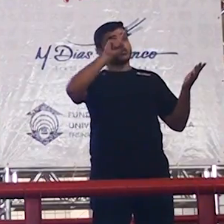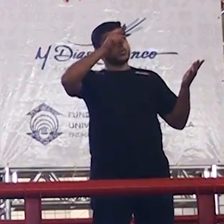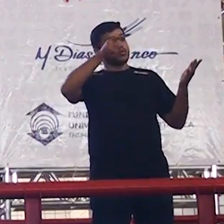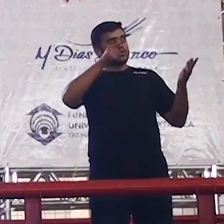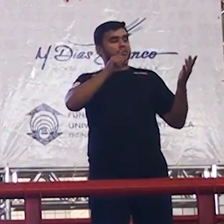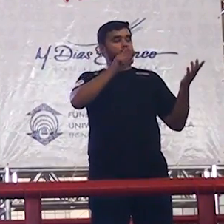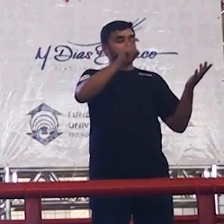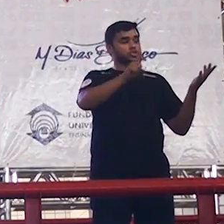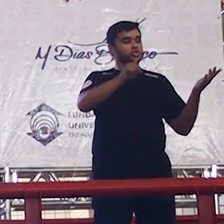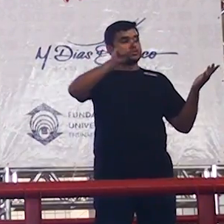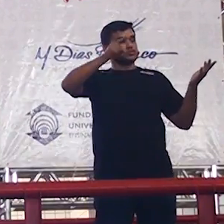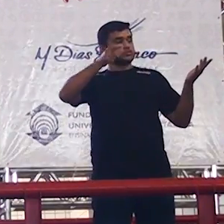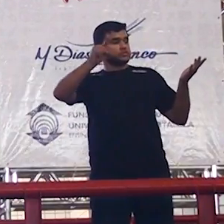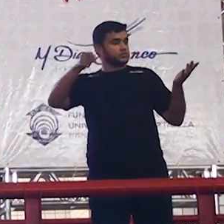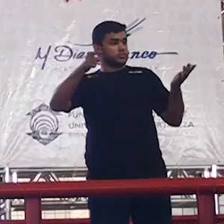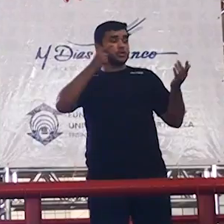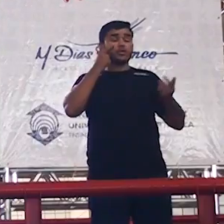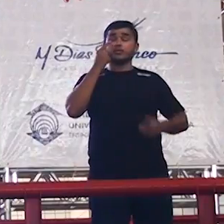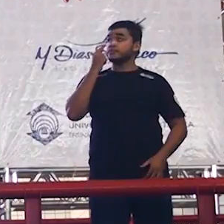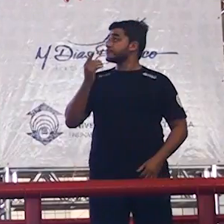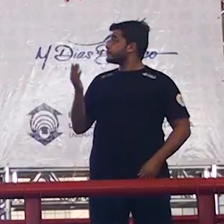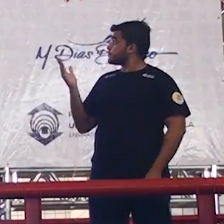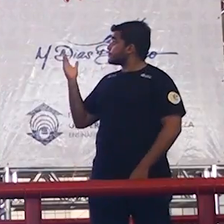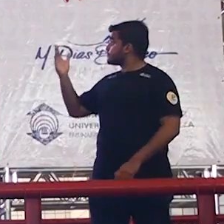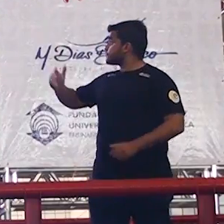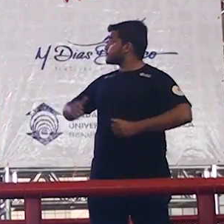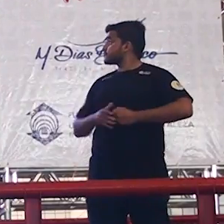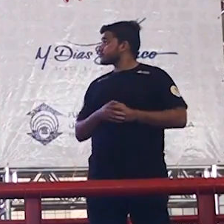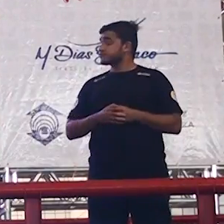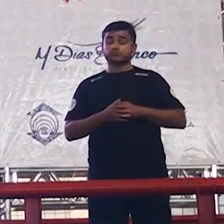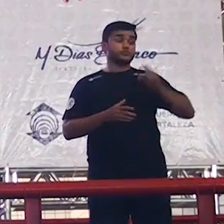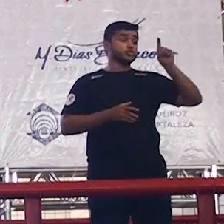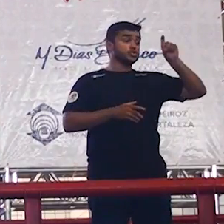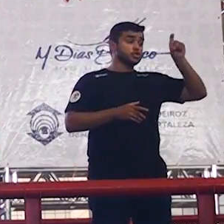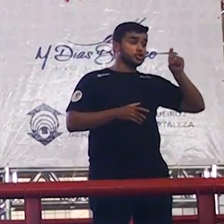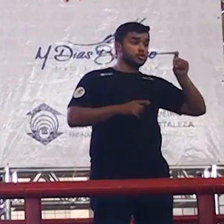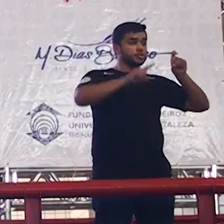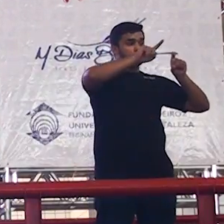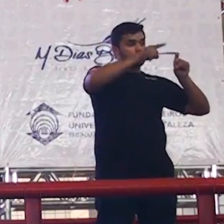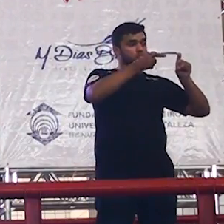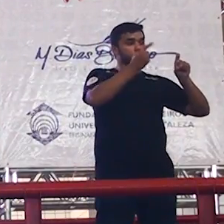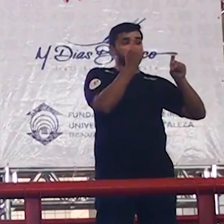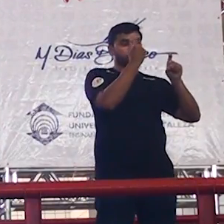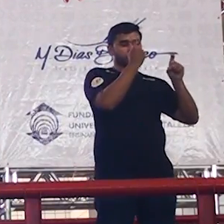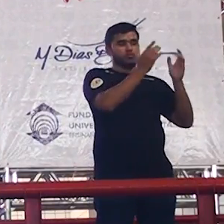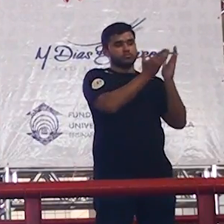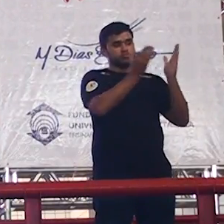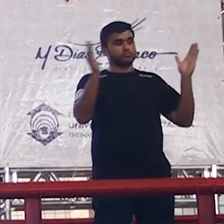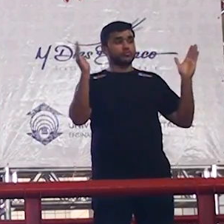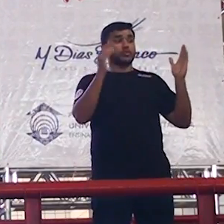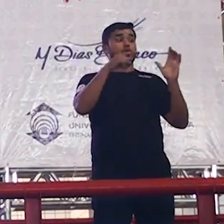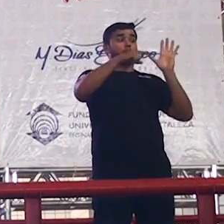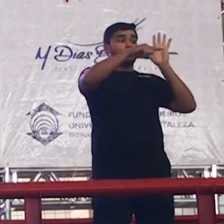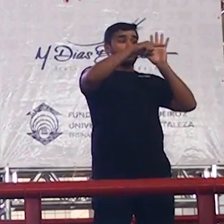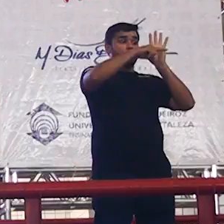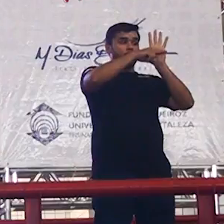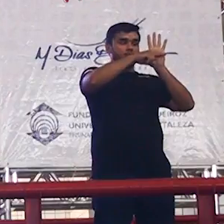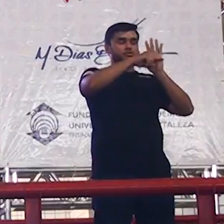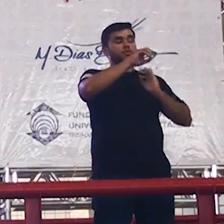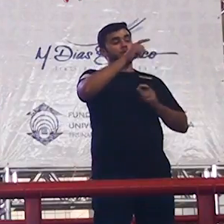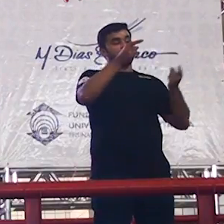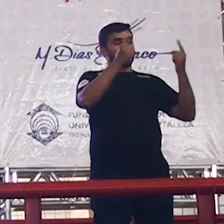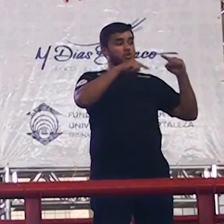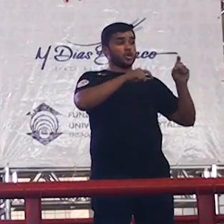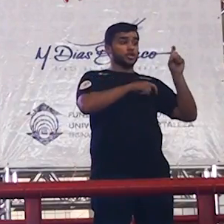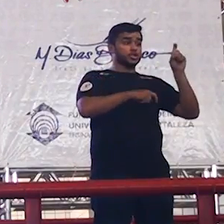x duas linhas, né? Um eu vou utilizar o sinal positivo e o outro eu vou utilizar o sinal negativo.